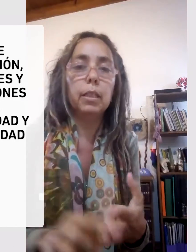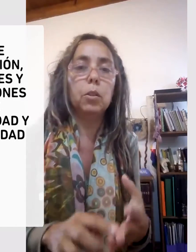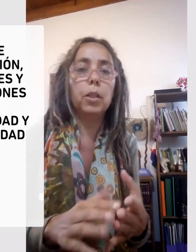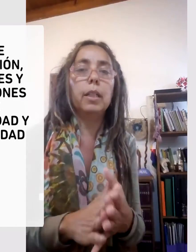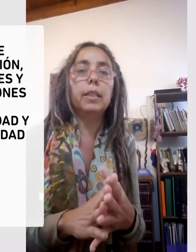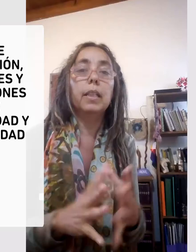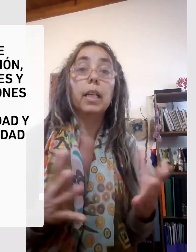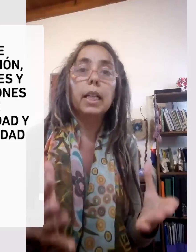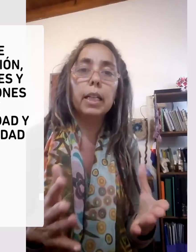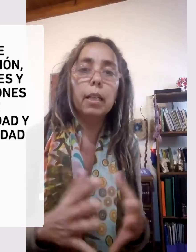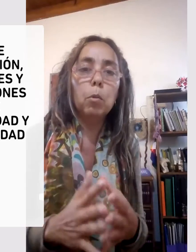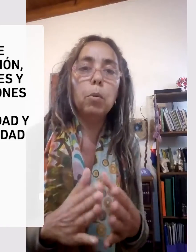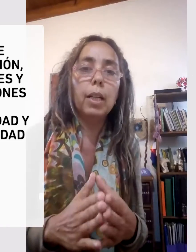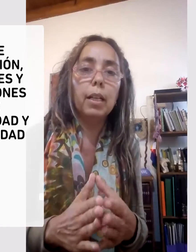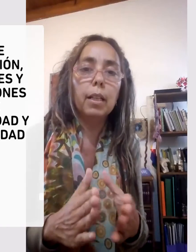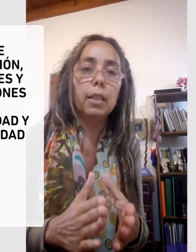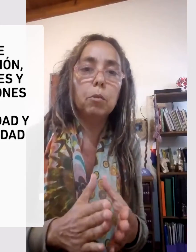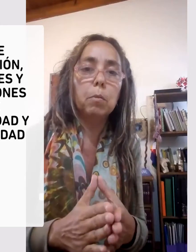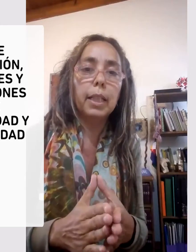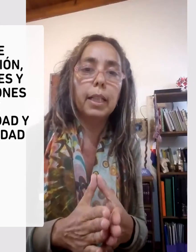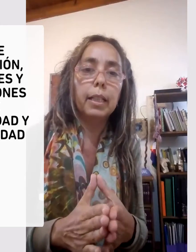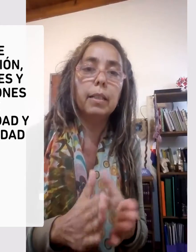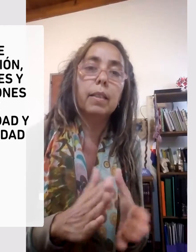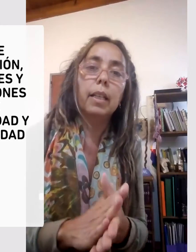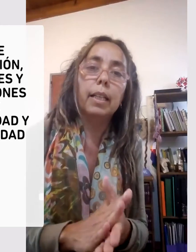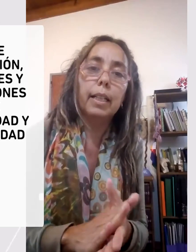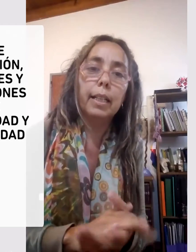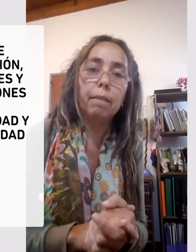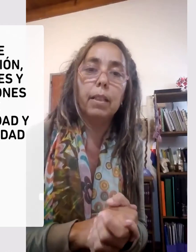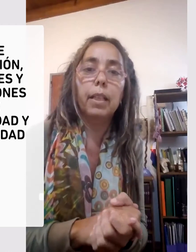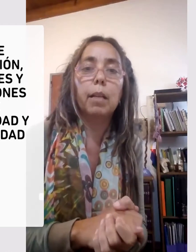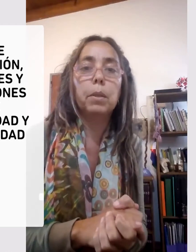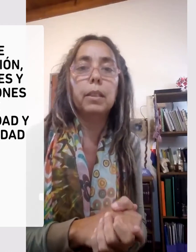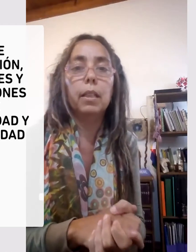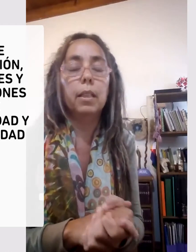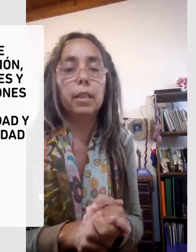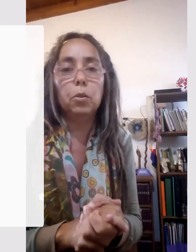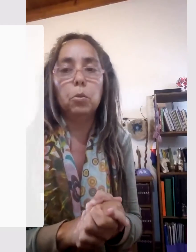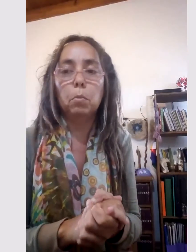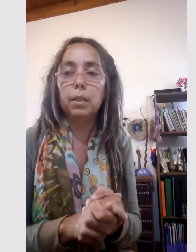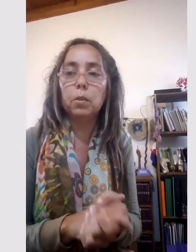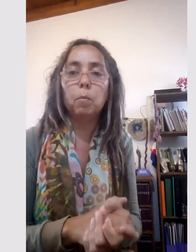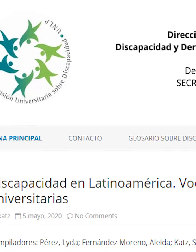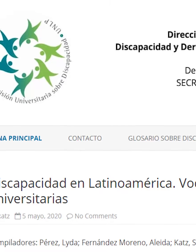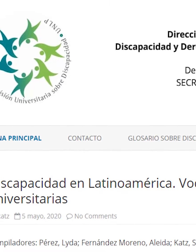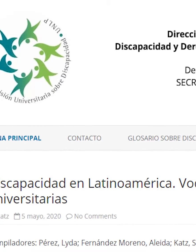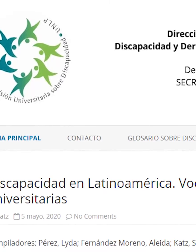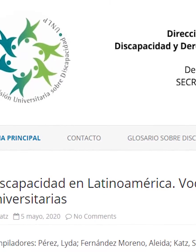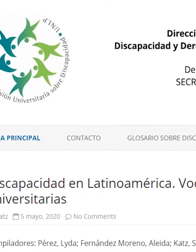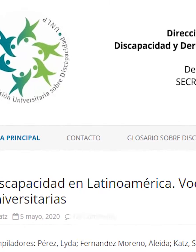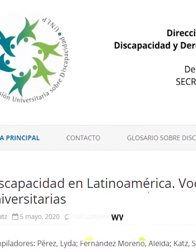nacionales generados por la red latinoamericana y del caribe de discapacidad y derechos humanos